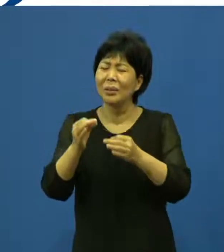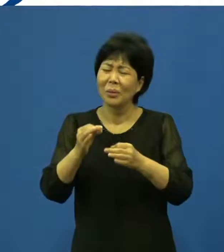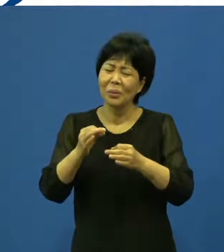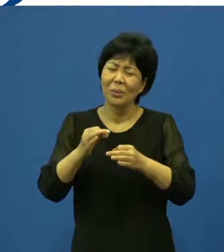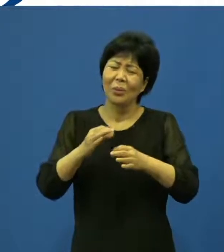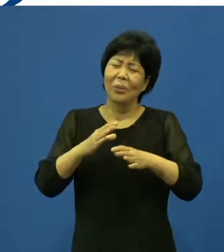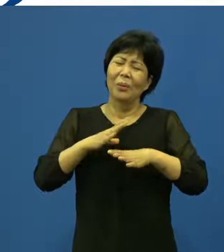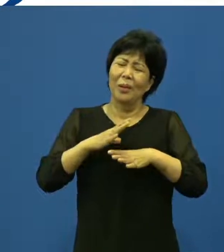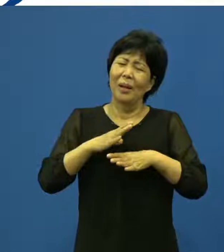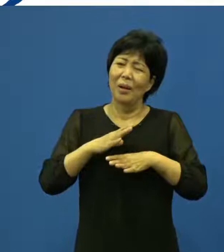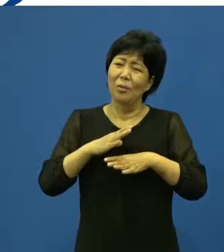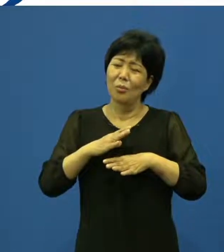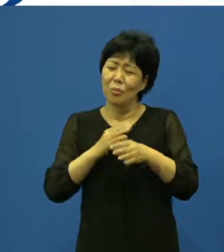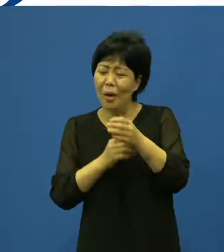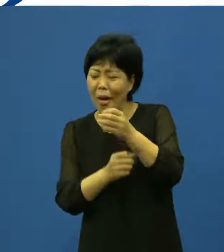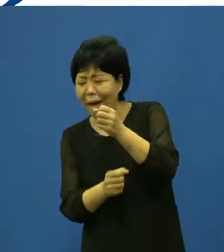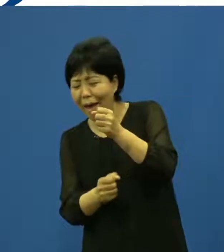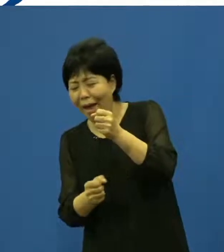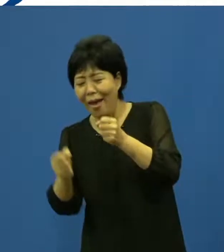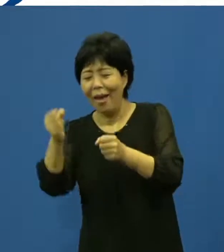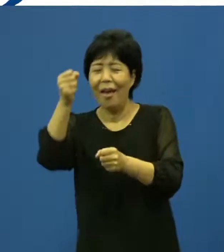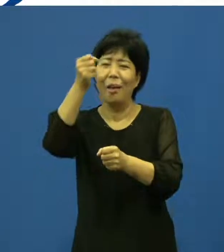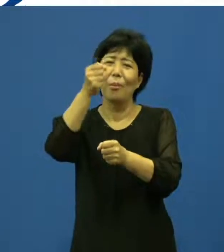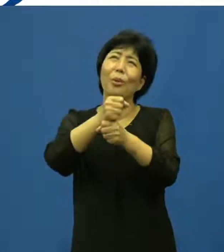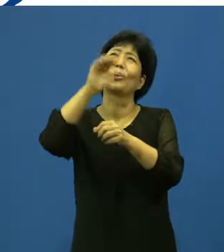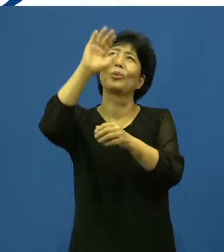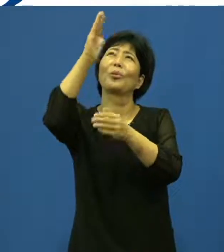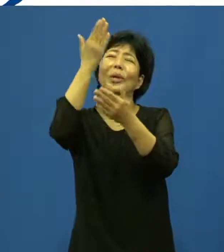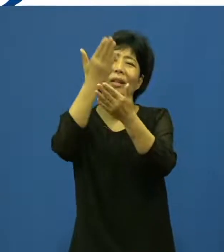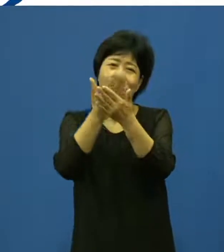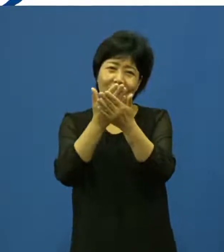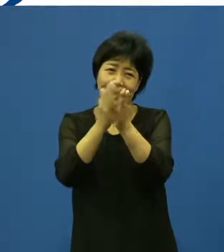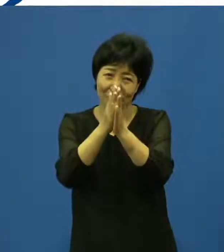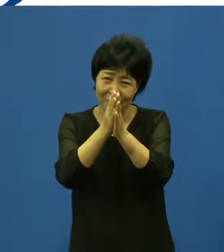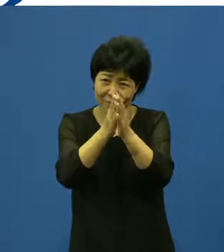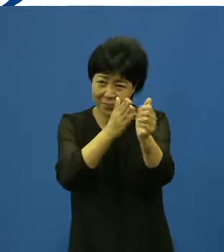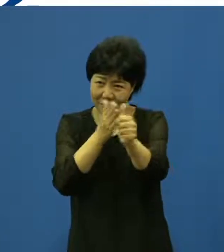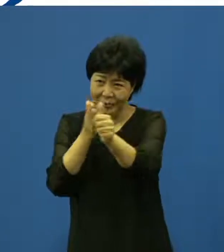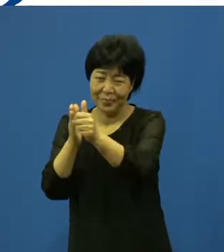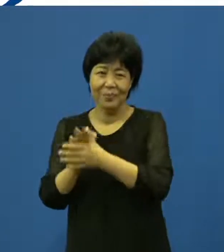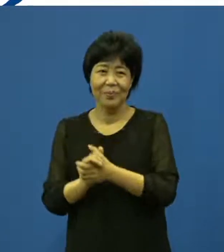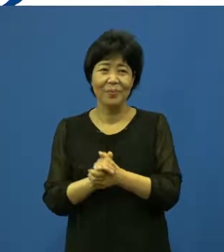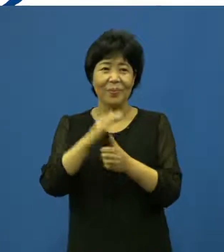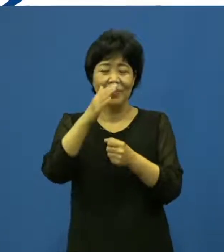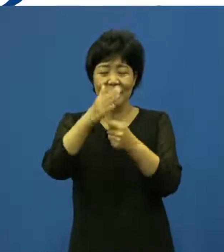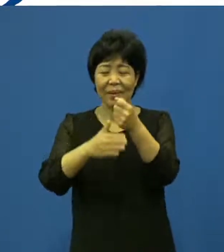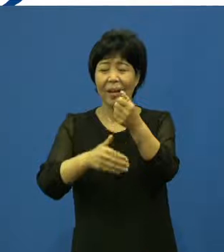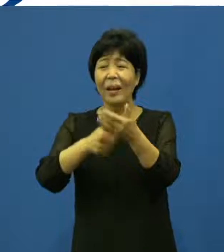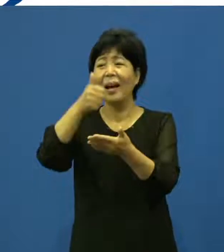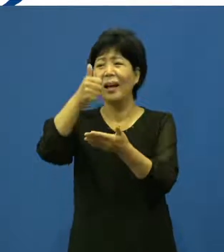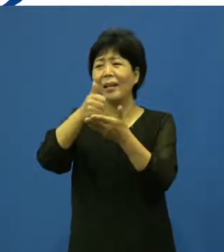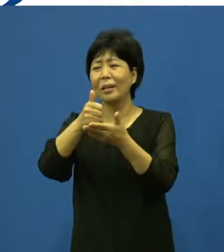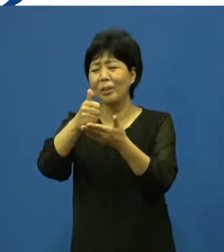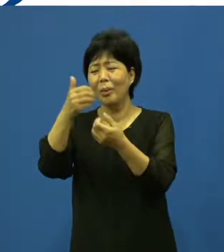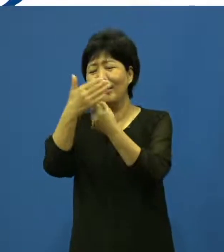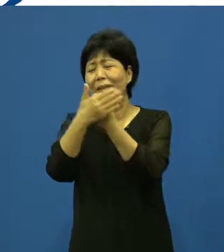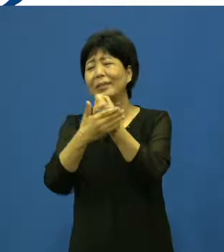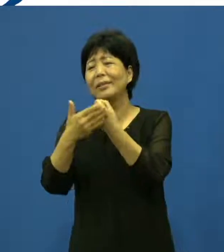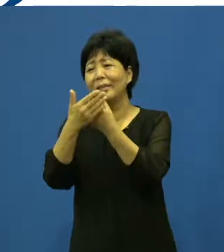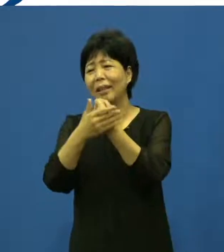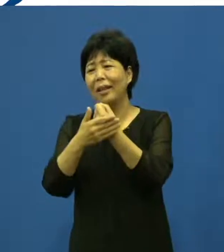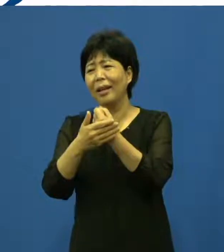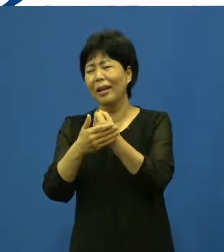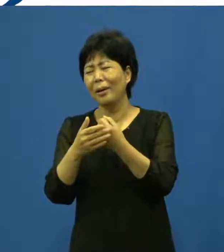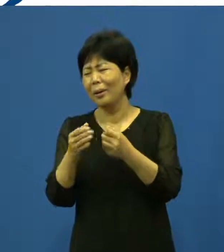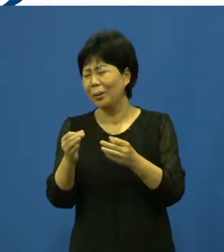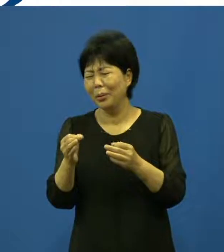놀라워하는 그 놀라움이 회복되게 해달라고 하죠. 하나님의 은혜 앞에서 언제나 놀라워해야 돼요. Amazing